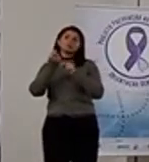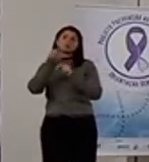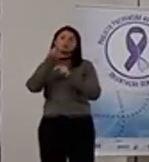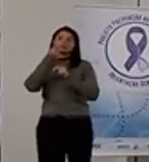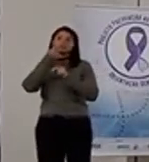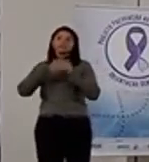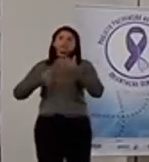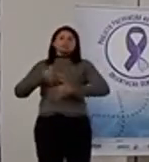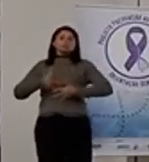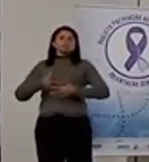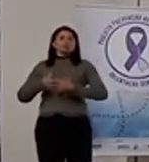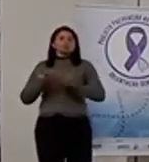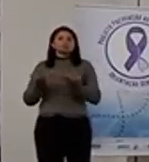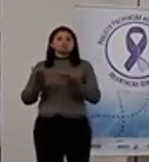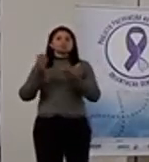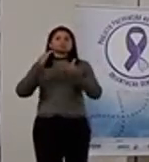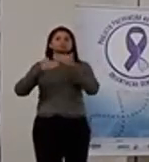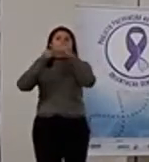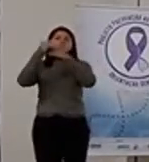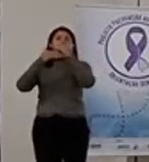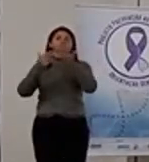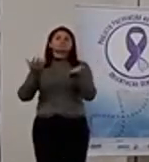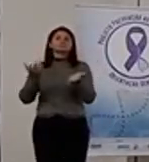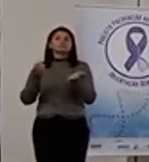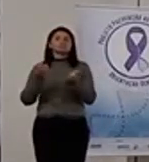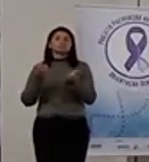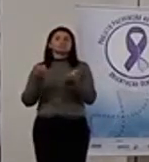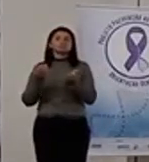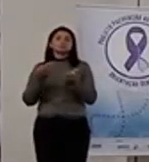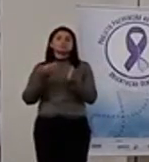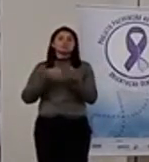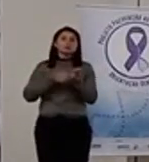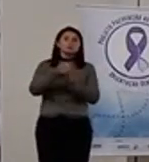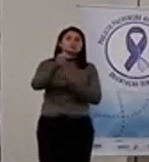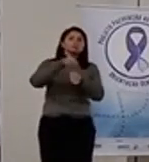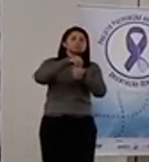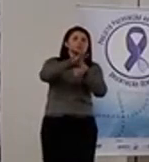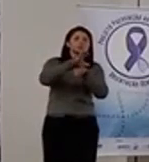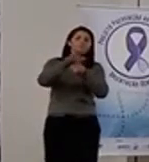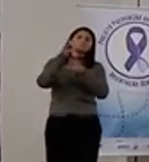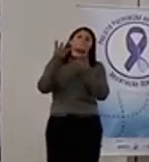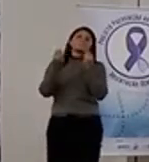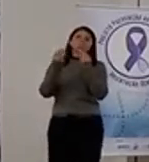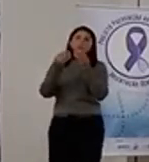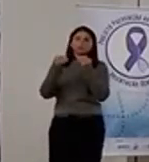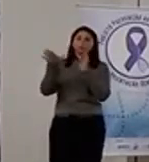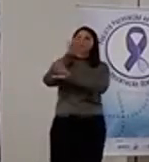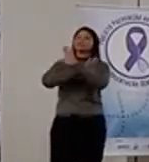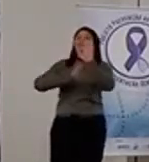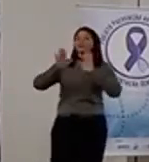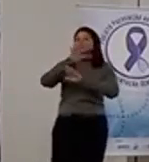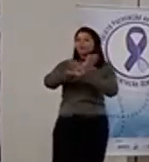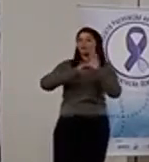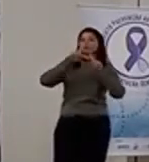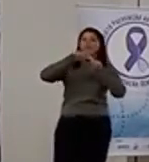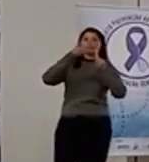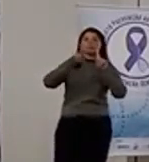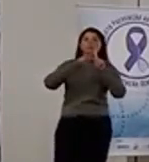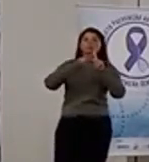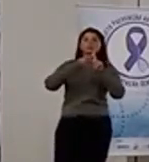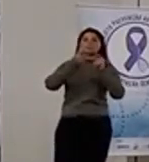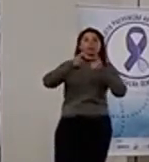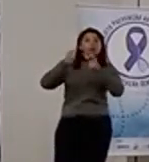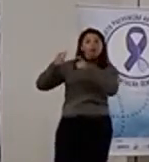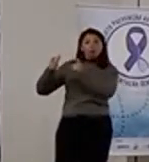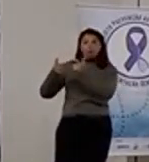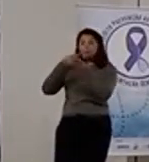jeito no bebê? Então, na realidade, a gente sempre recomenda muito cuidado para a gestante, revise isso. E onde é que ela pode ver isso? Na